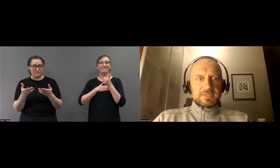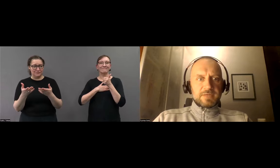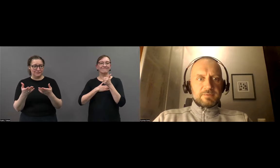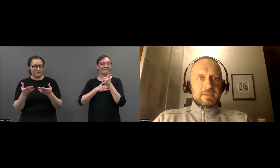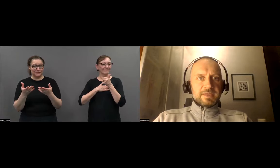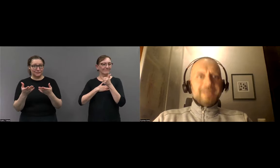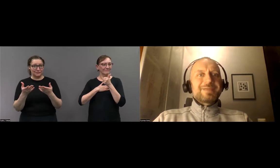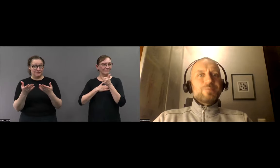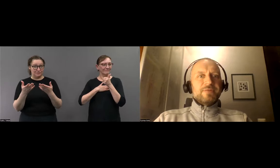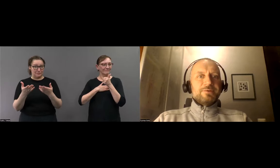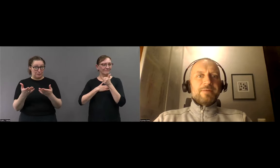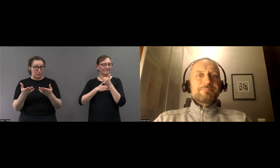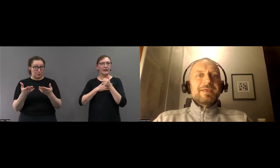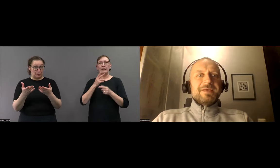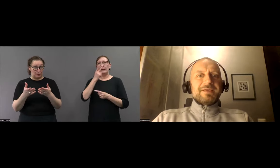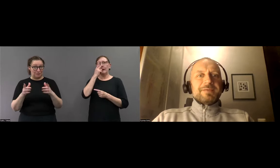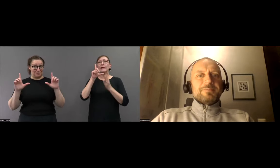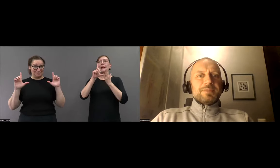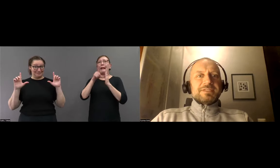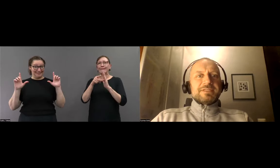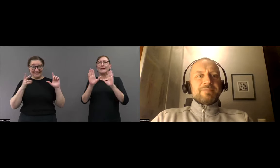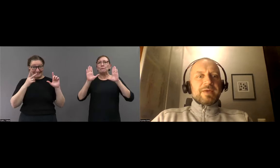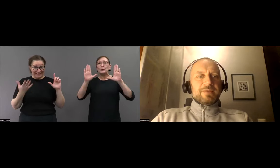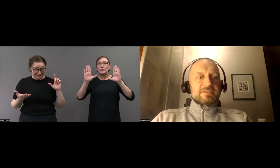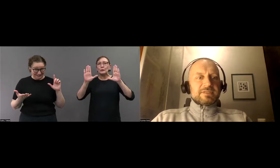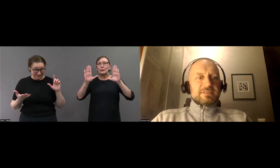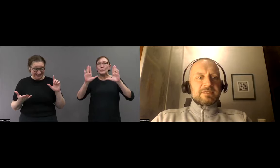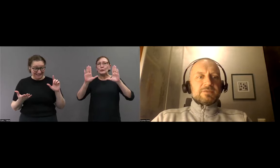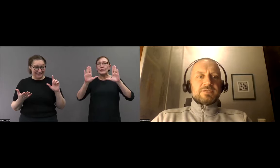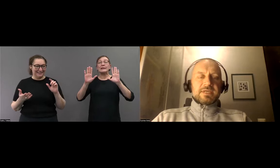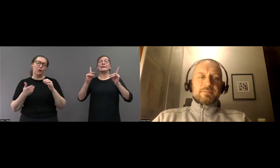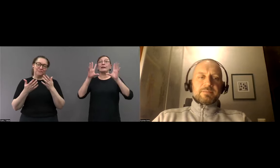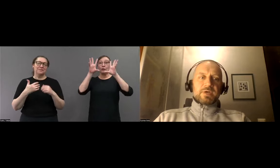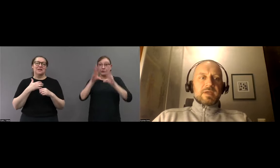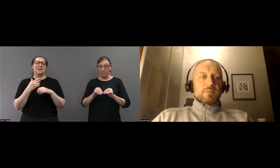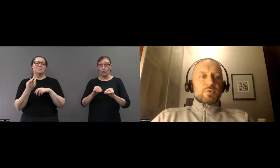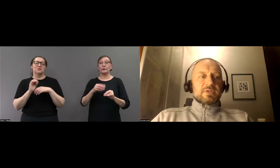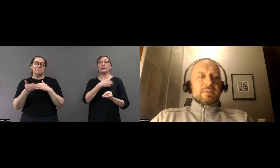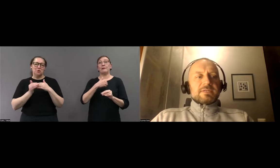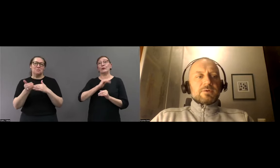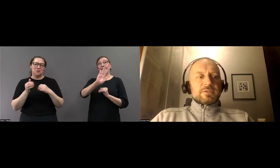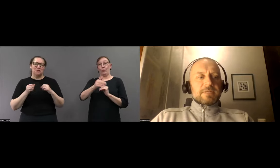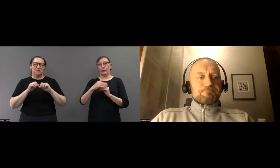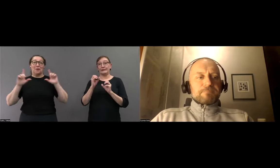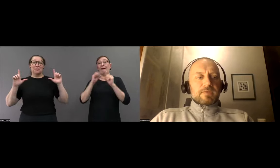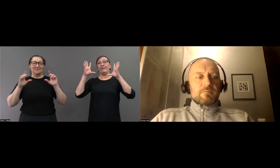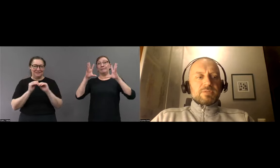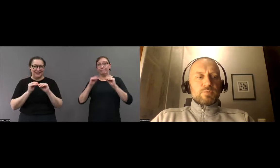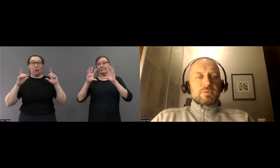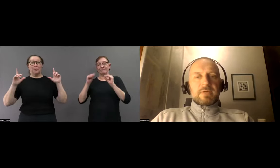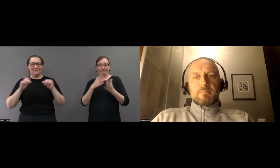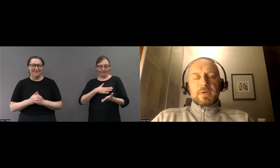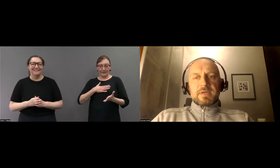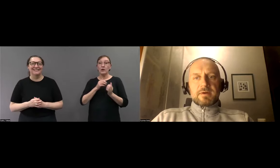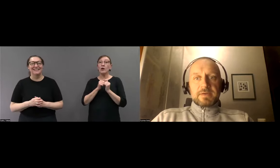Nyt se näyttää ainakin hetken pysyvän hyvä. Pistän sen päälle uudestaan sitten taas, jos ei pyöri. Mutta tässä kohtaa voisin